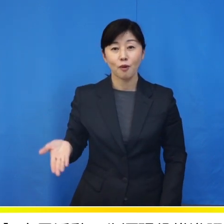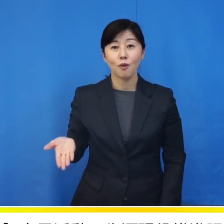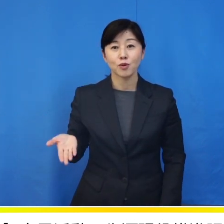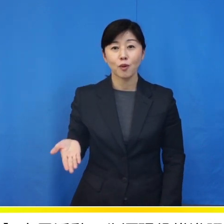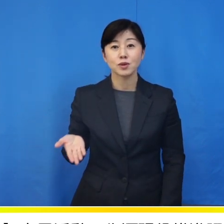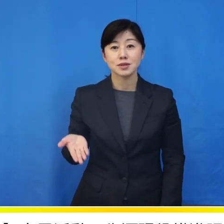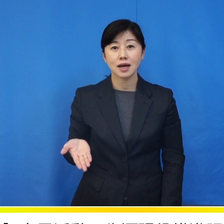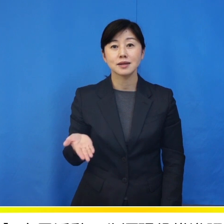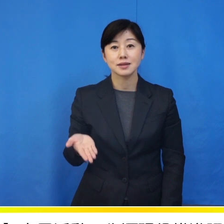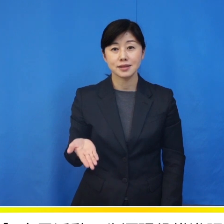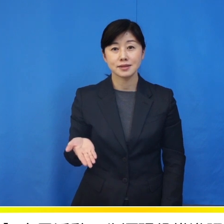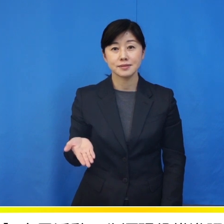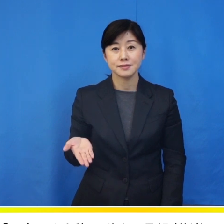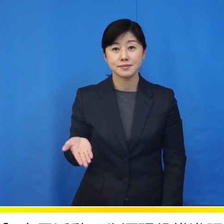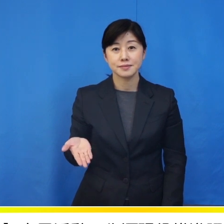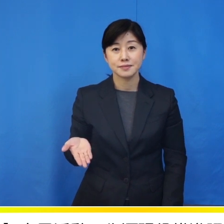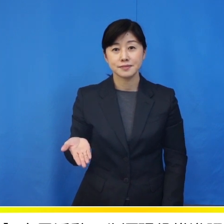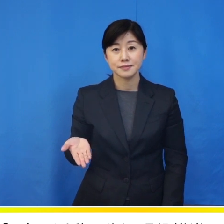5432